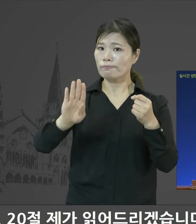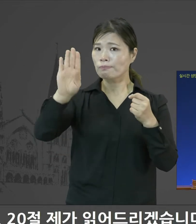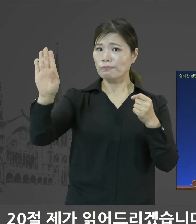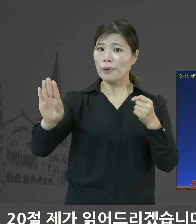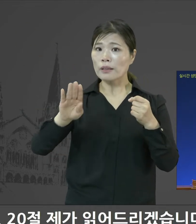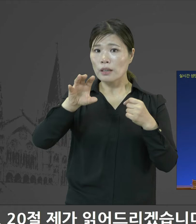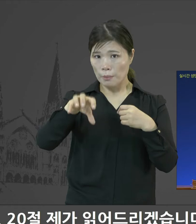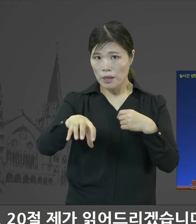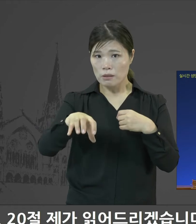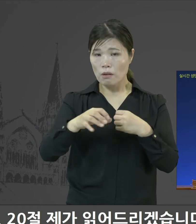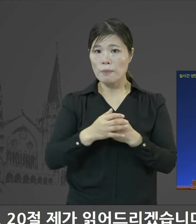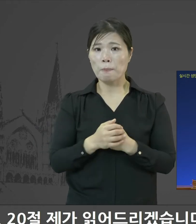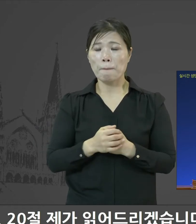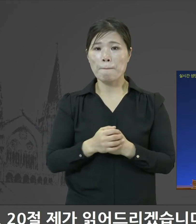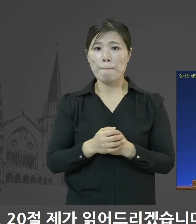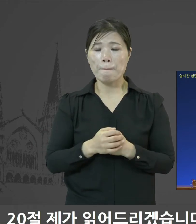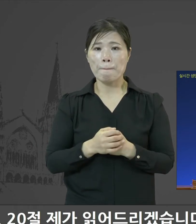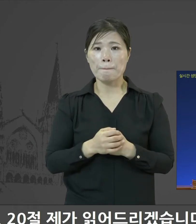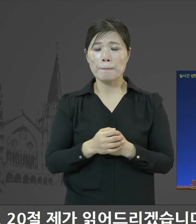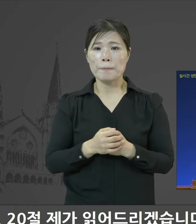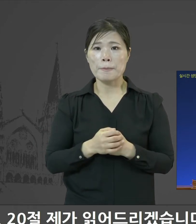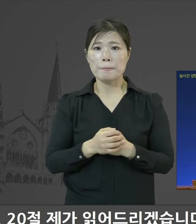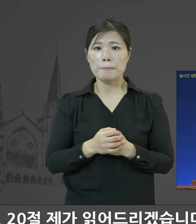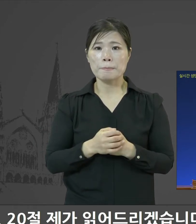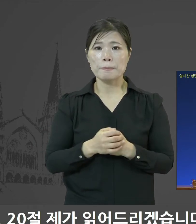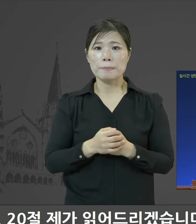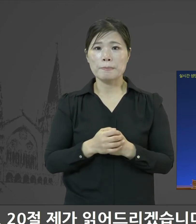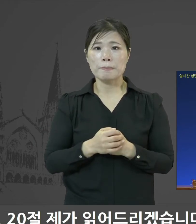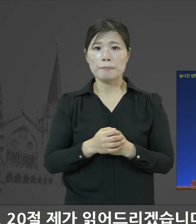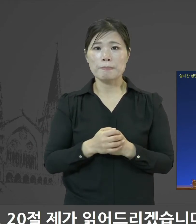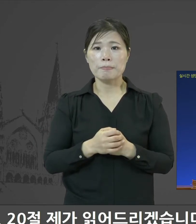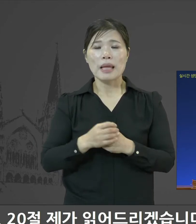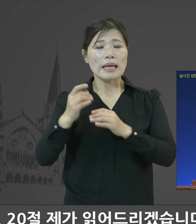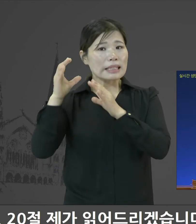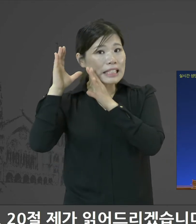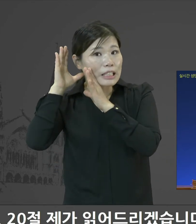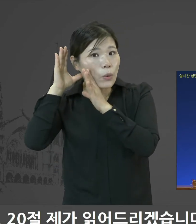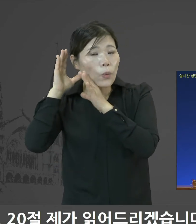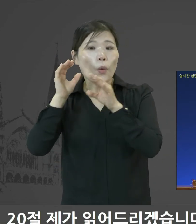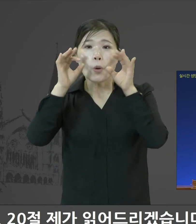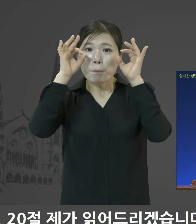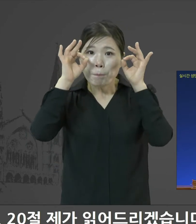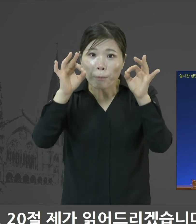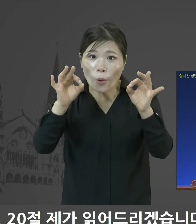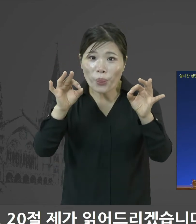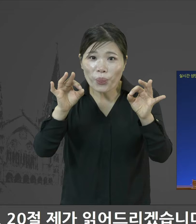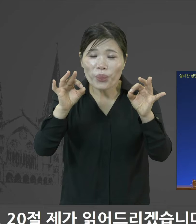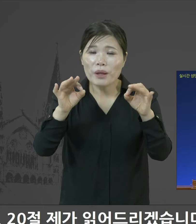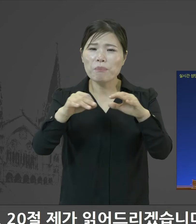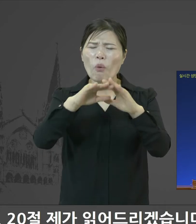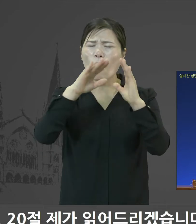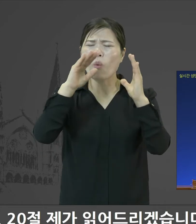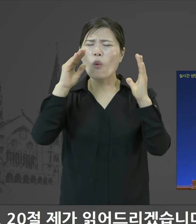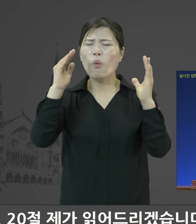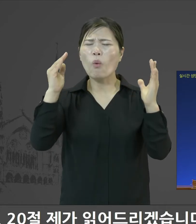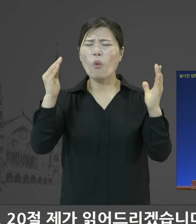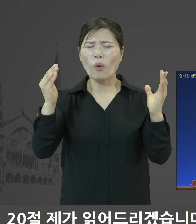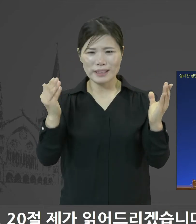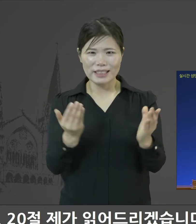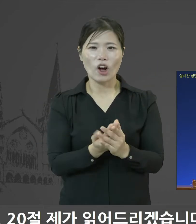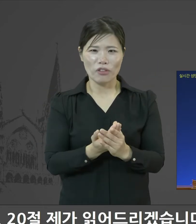들판에서 자기들에게 이르던 바와 같이 듣고 본 그 모든